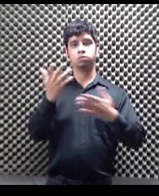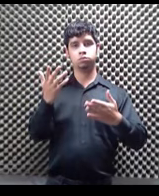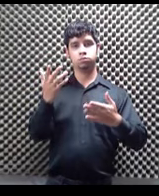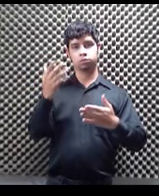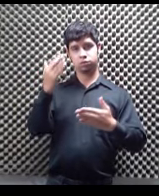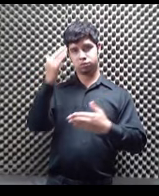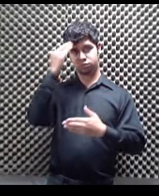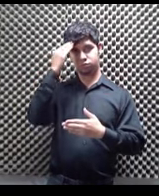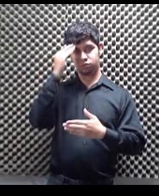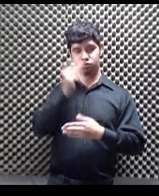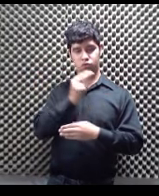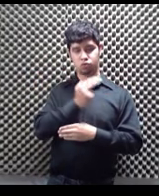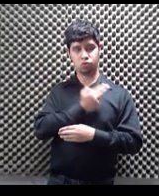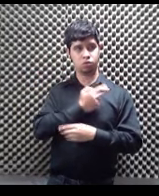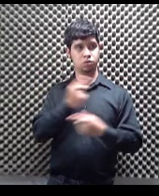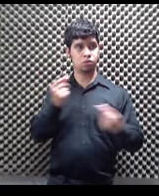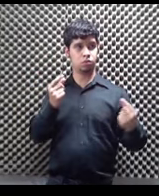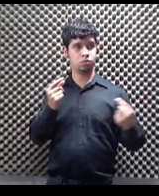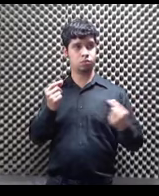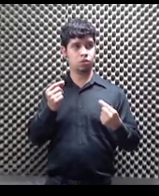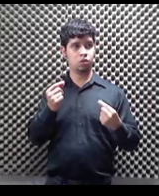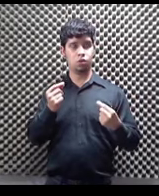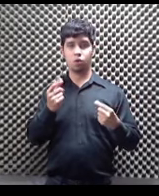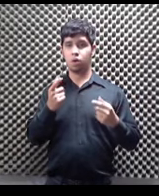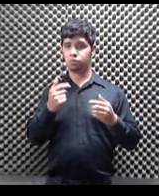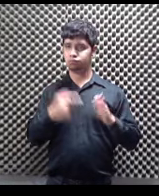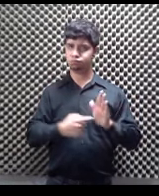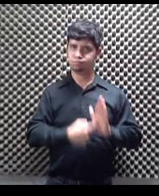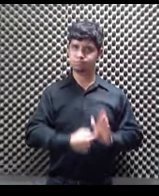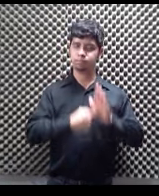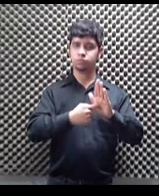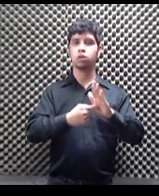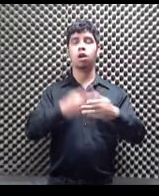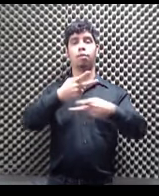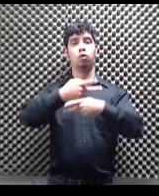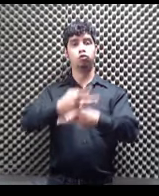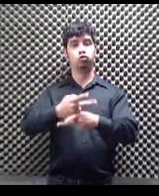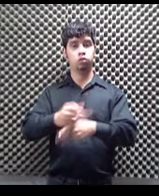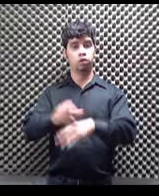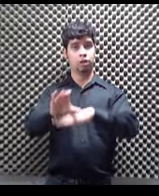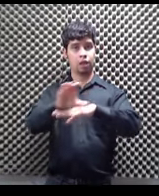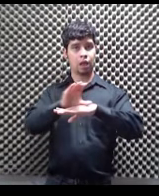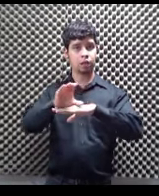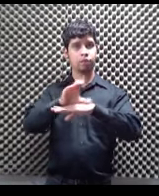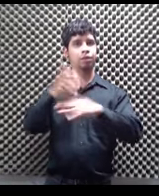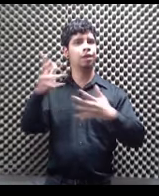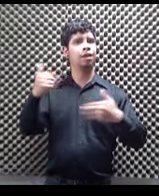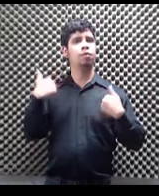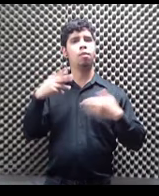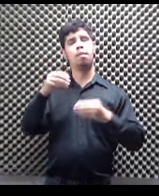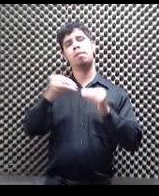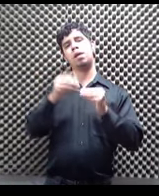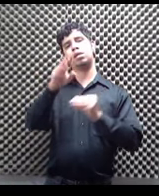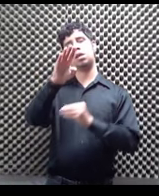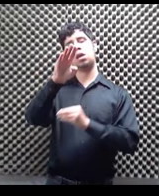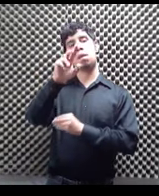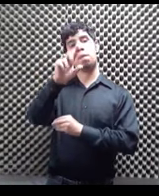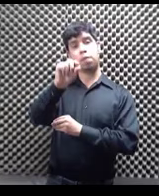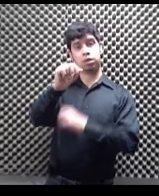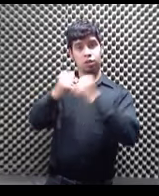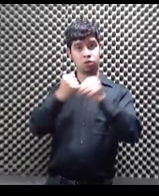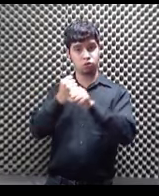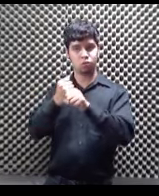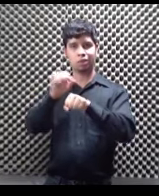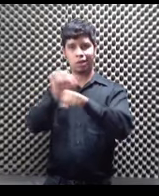reconoce porque somos los que destacamos la producción caribeña. Sí. Y eso llevamos ya más de 20 años uh-huh. En